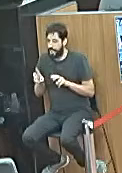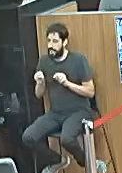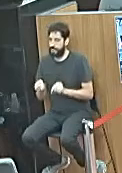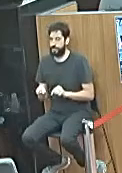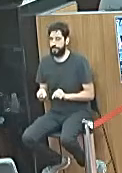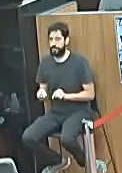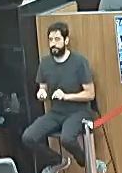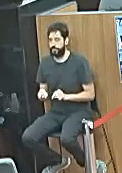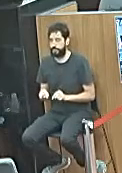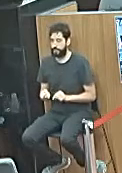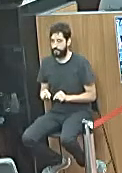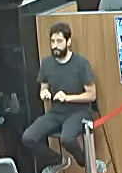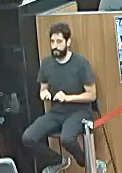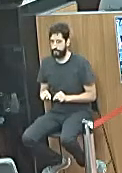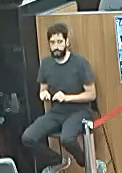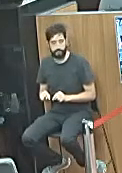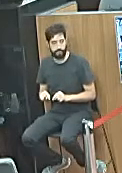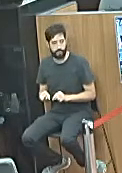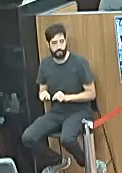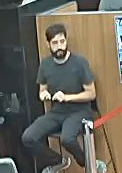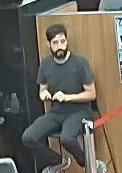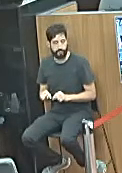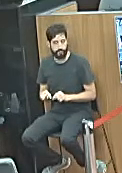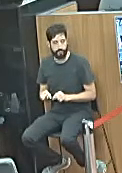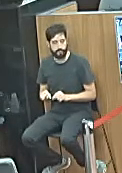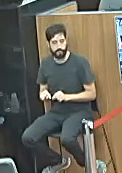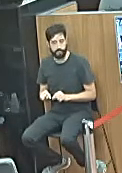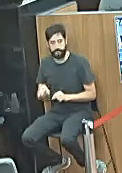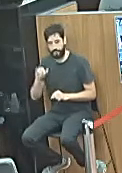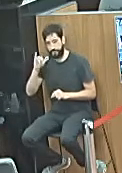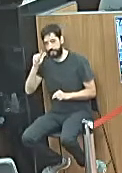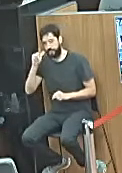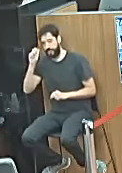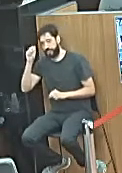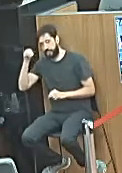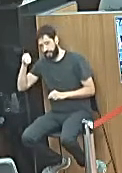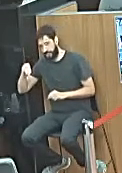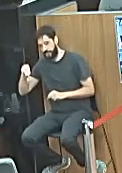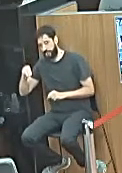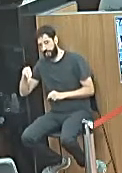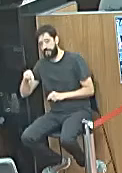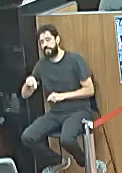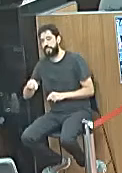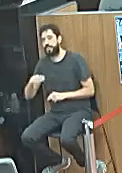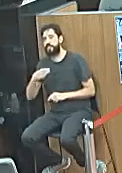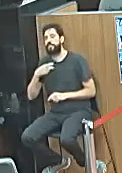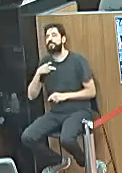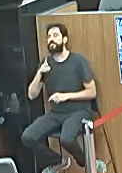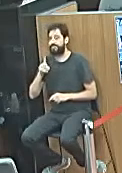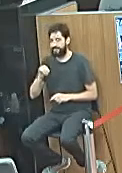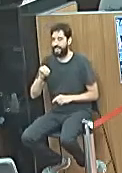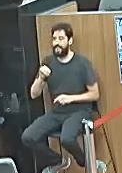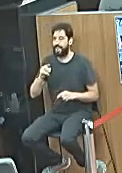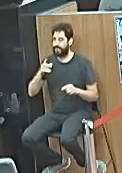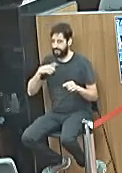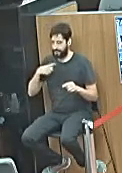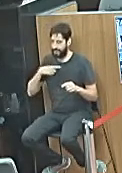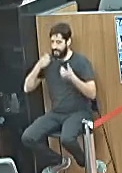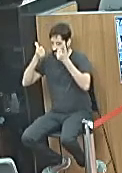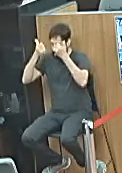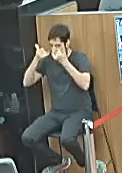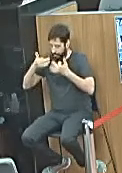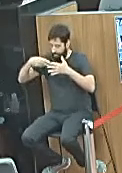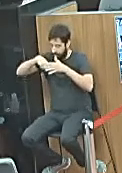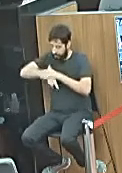isso há o o oe gana que é o estudo de gestão das águas ele provavelmente consegue aprofundar um pouco mais no